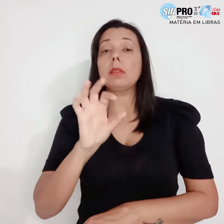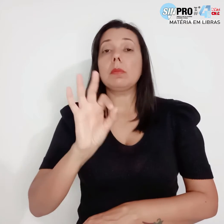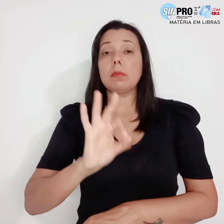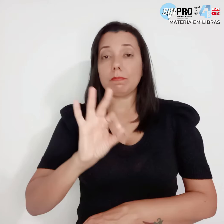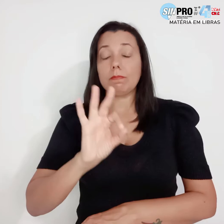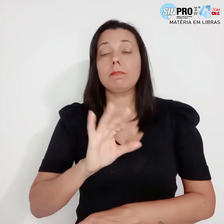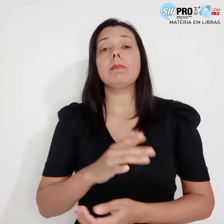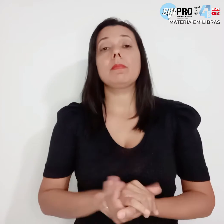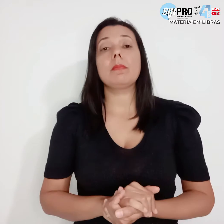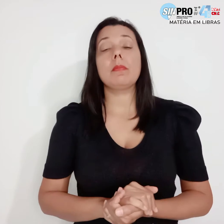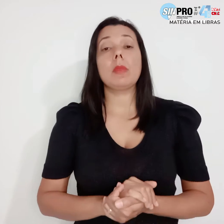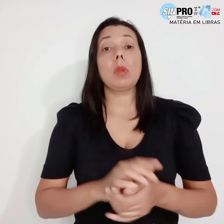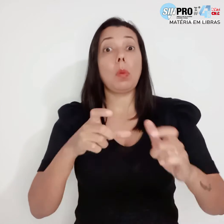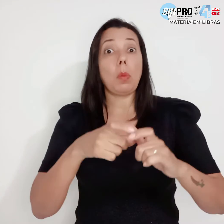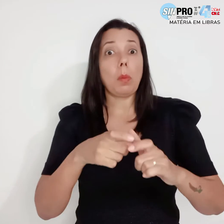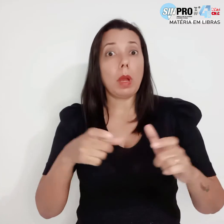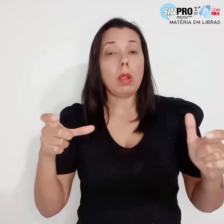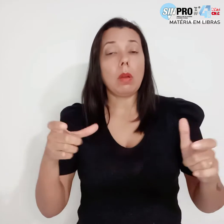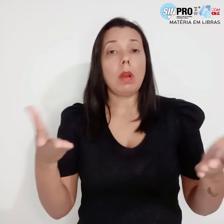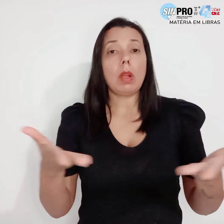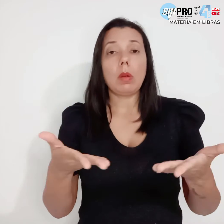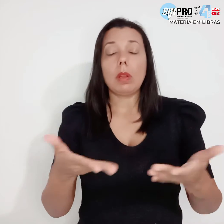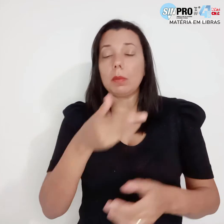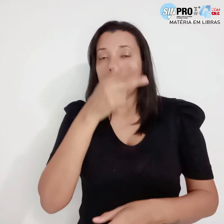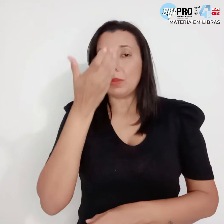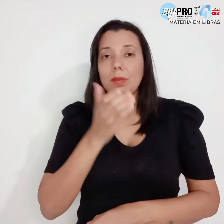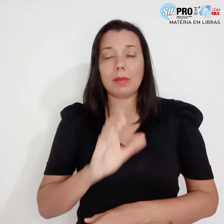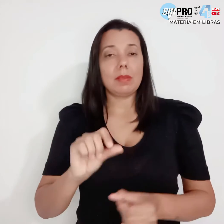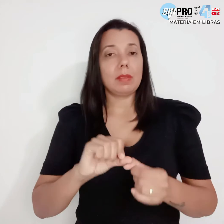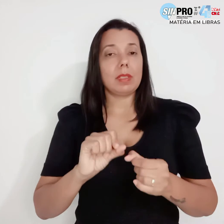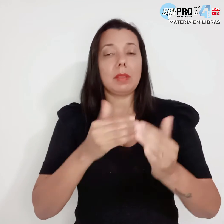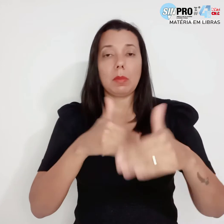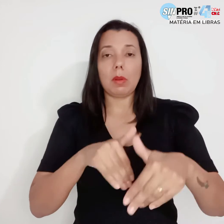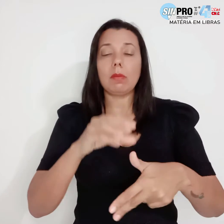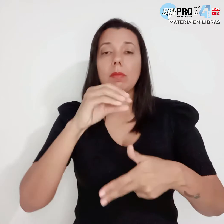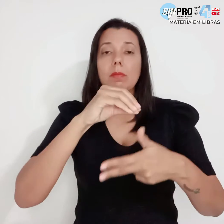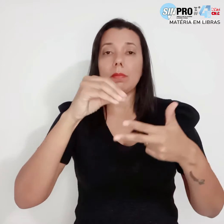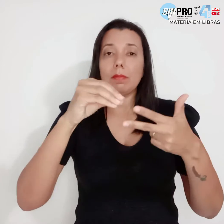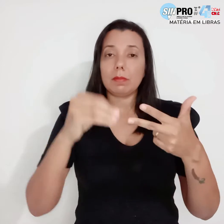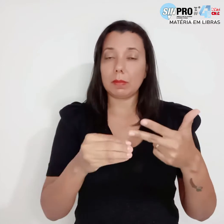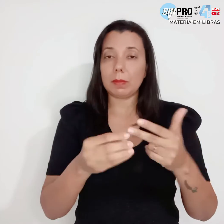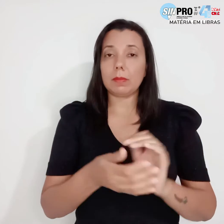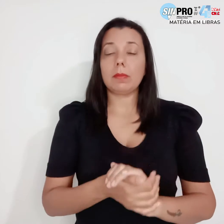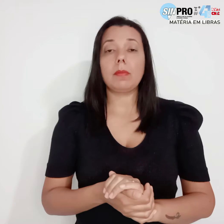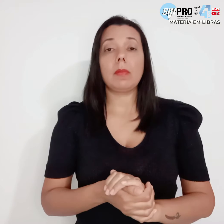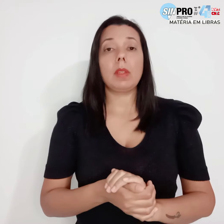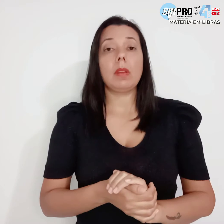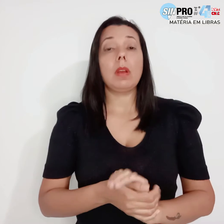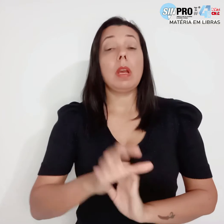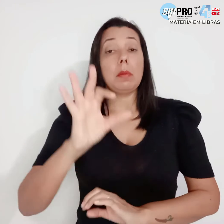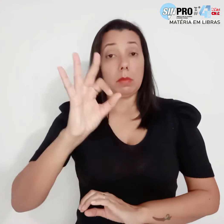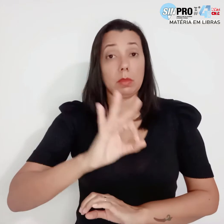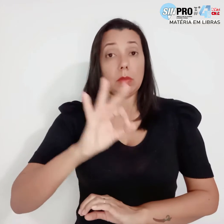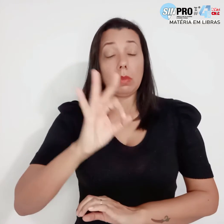51,5%, o maior de abstenção em toda a história do Enem. O maior índice havia